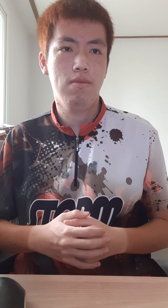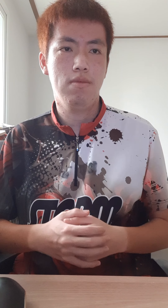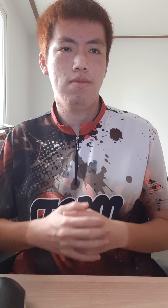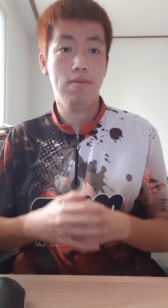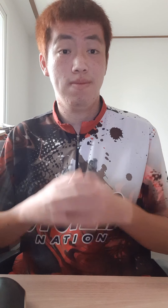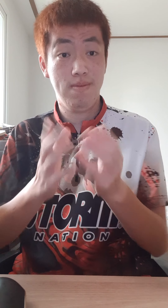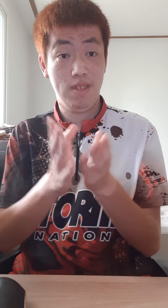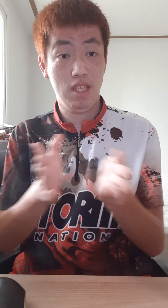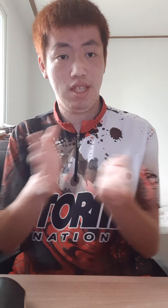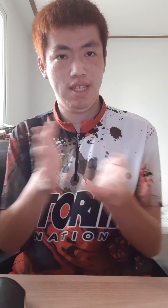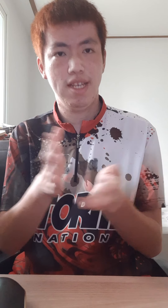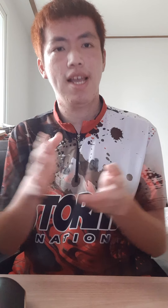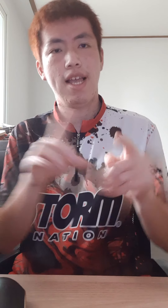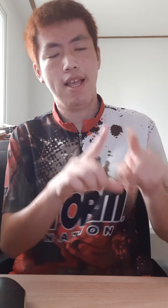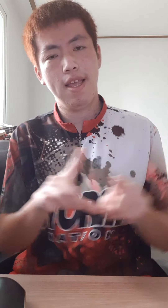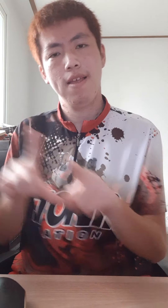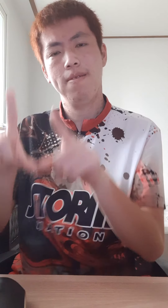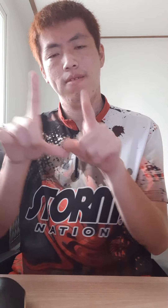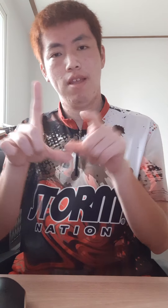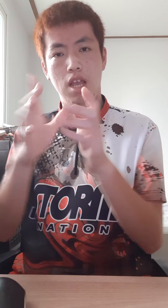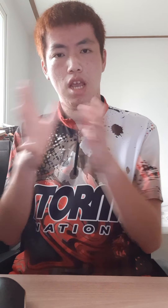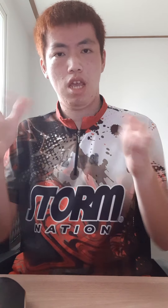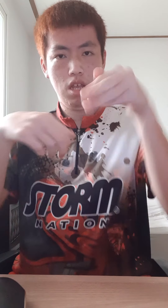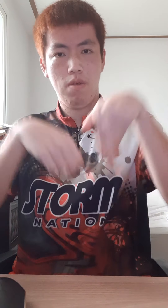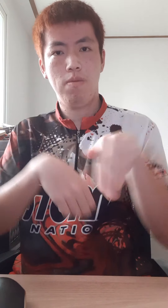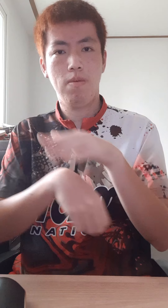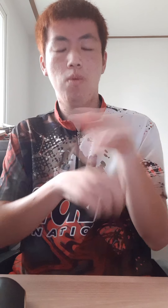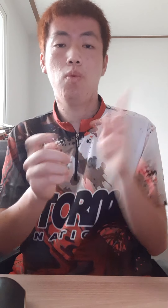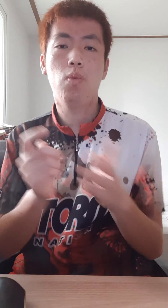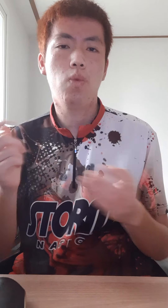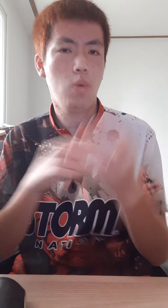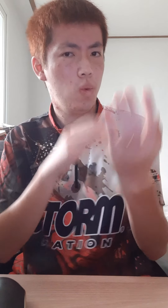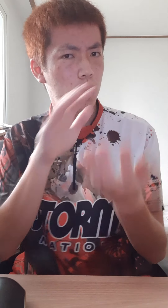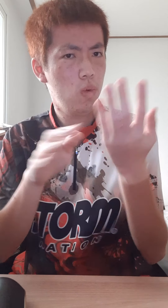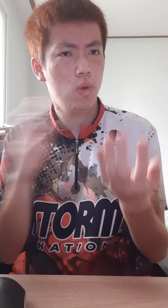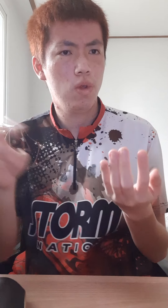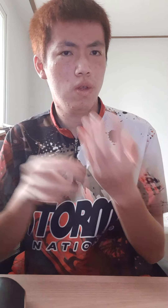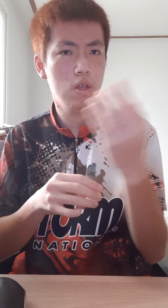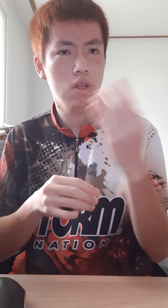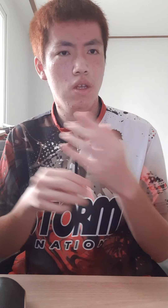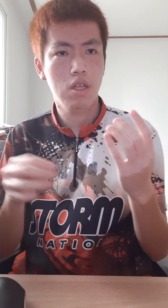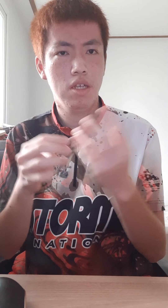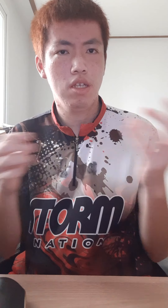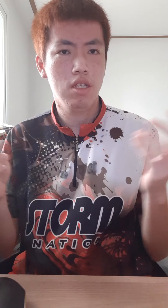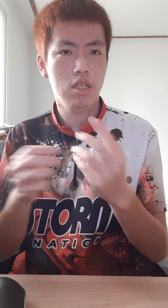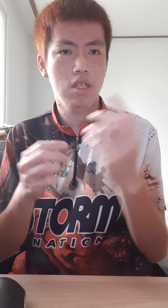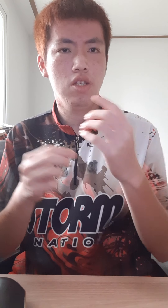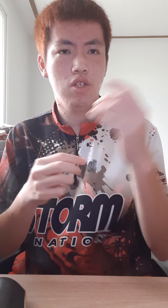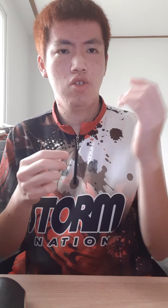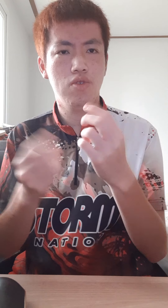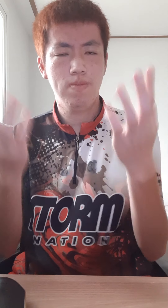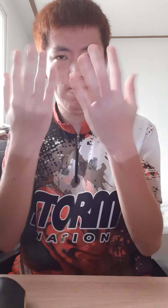시청자 미디어 재단이 장애인과 비장애인이 미디어로 소통하고 공감할 수 있는 2016 장애인 미디어